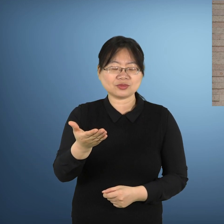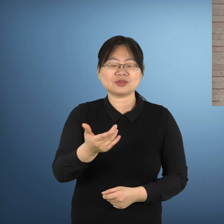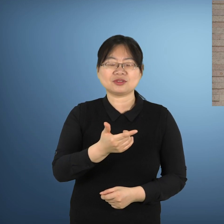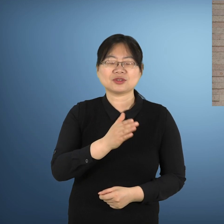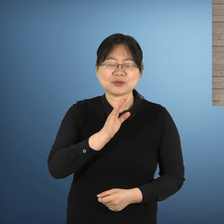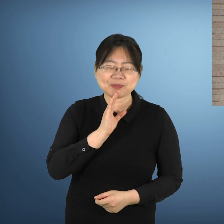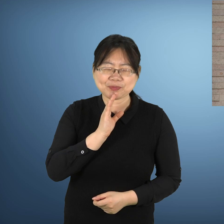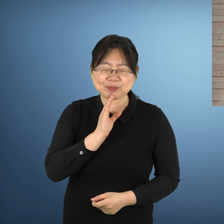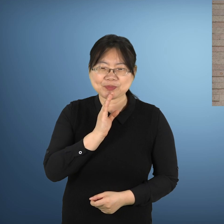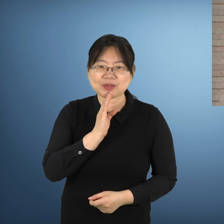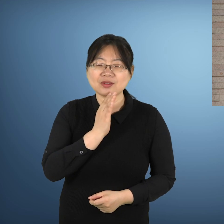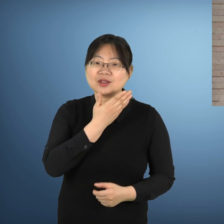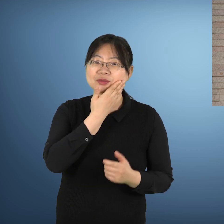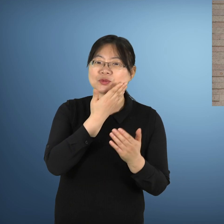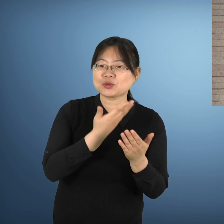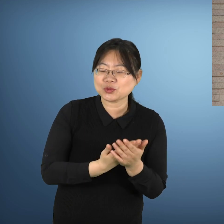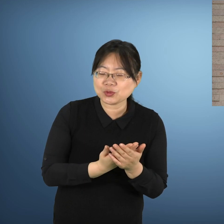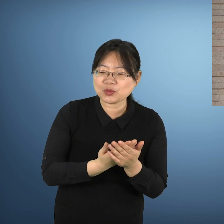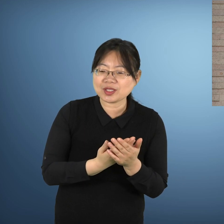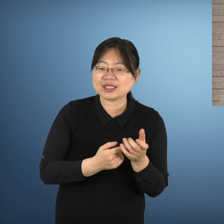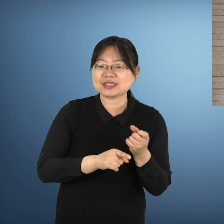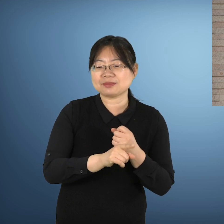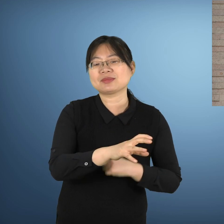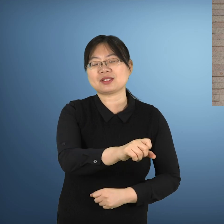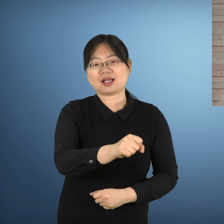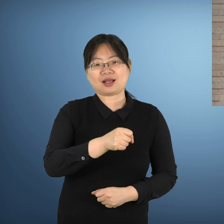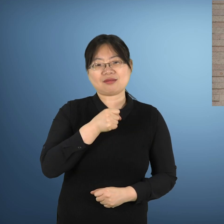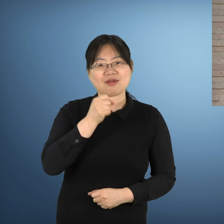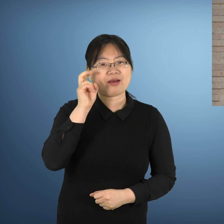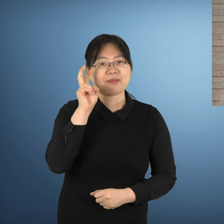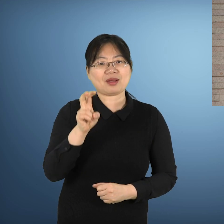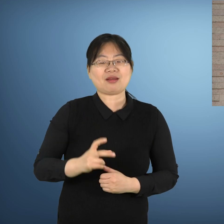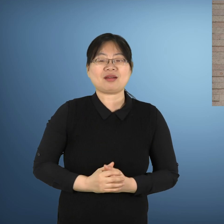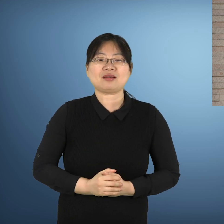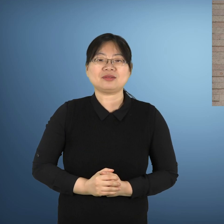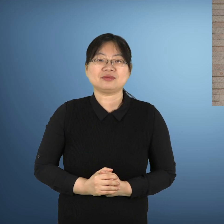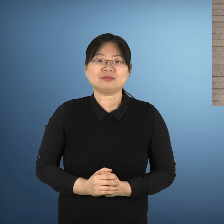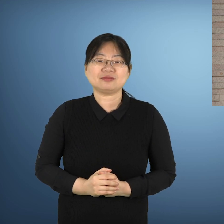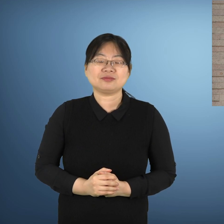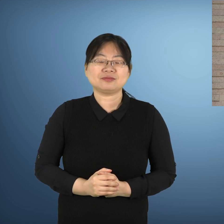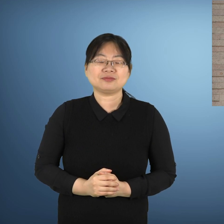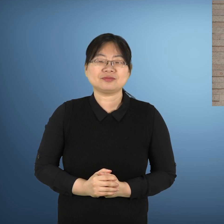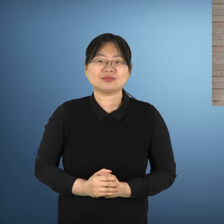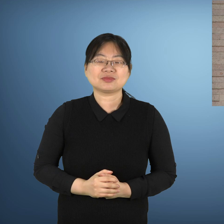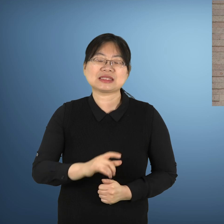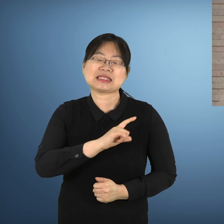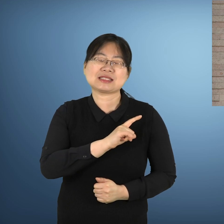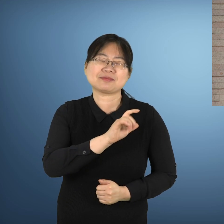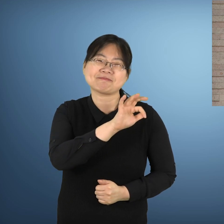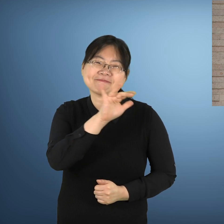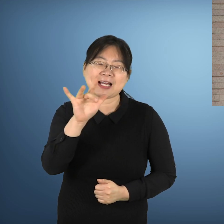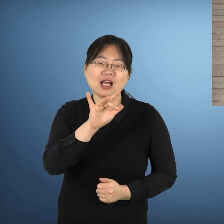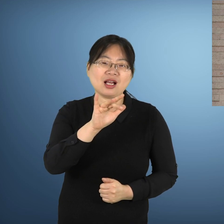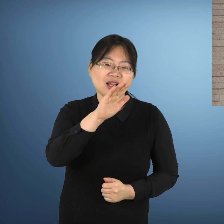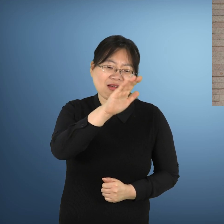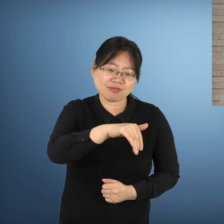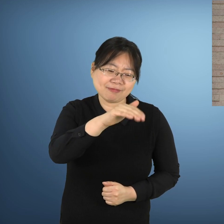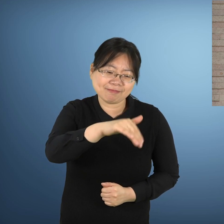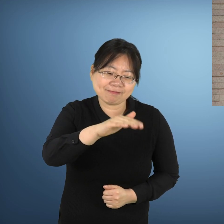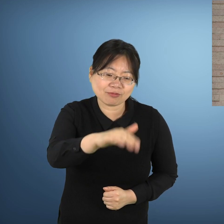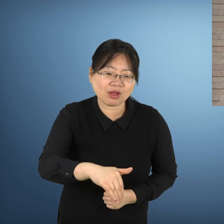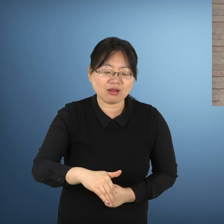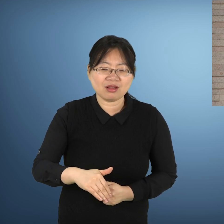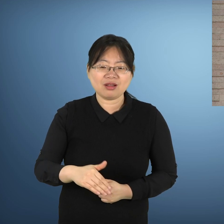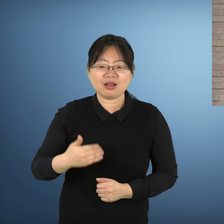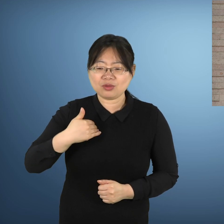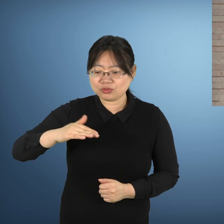매우 많은 의미를 시사한다고 볼 수가 있어요. 아무개야, 아무개야,